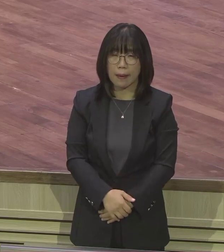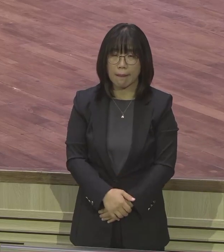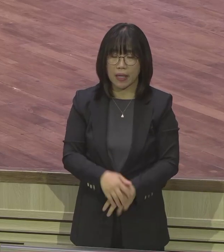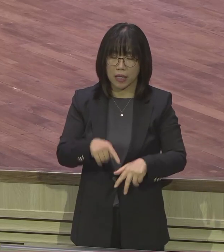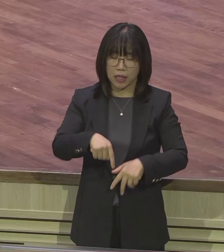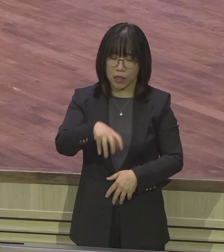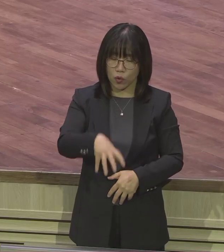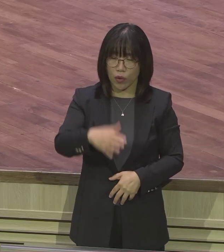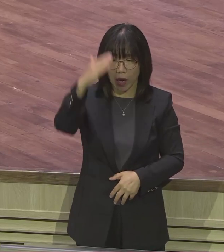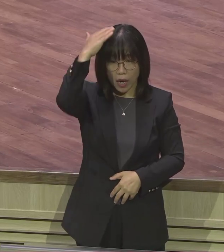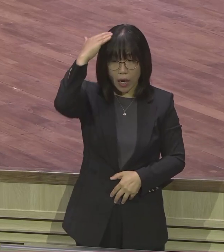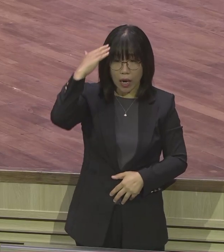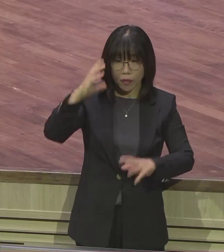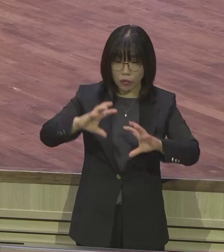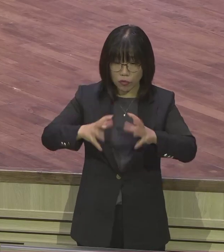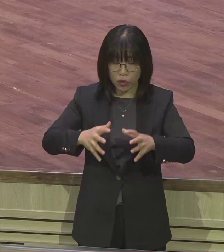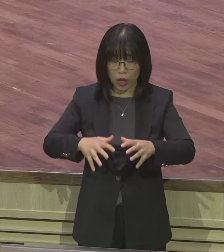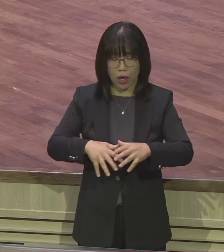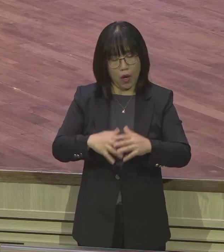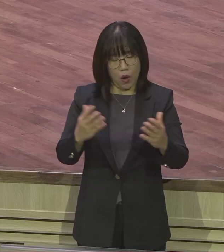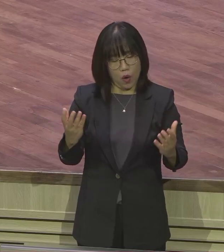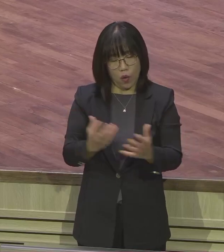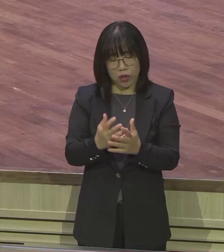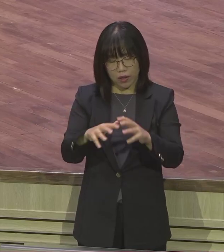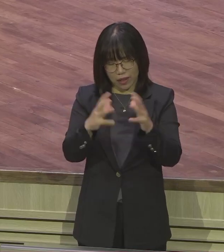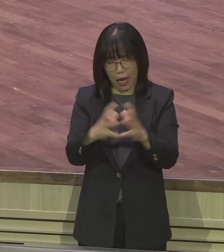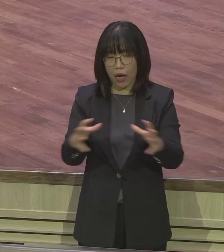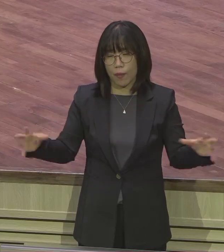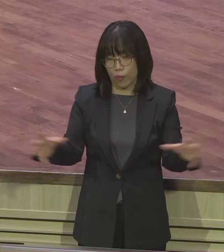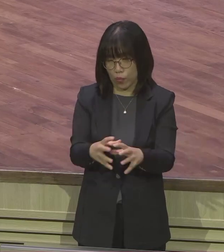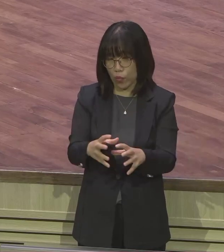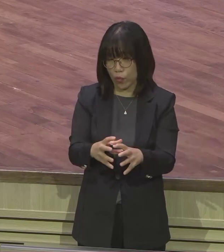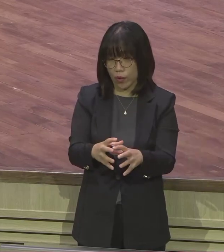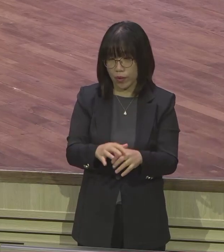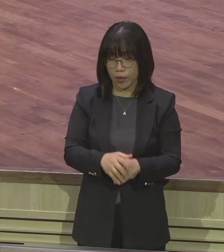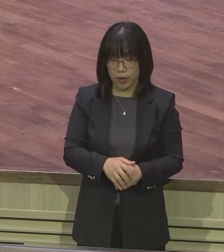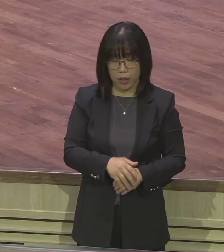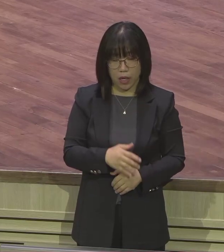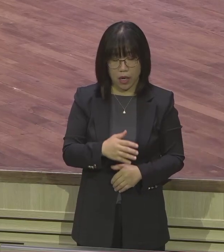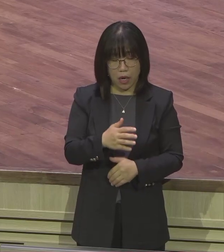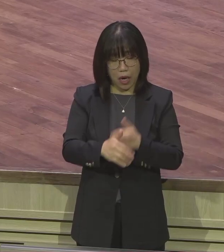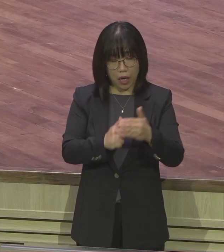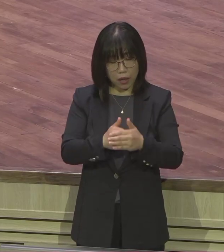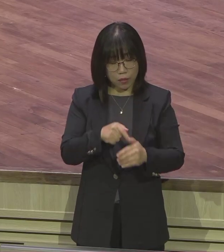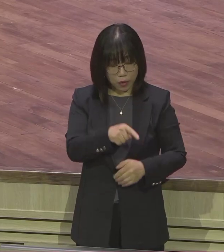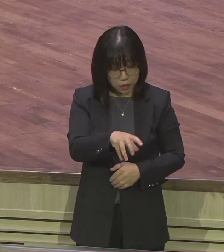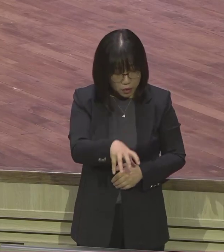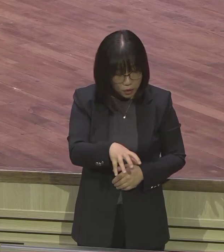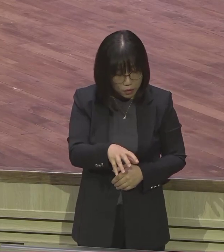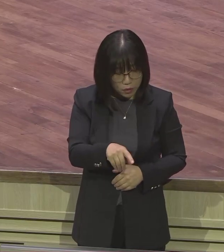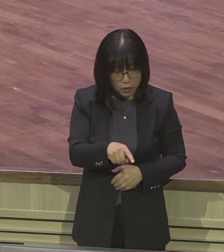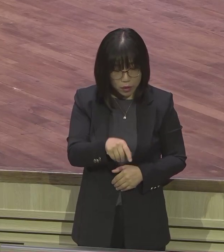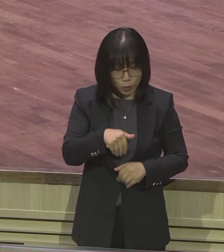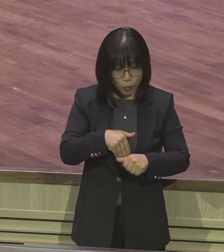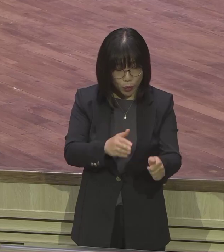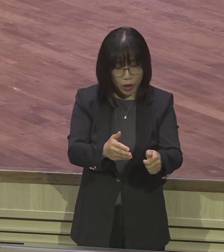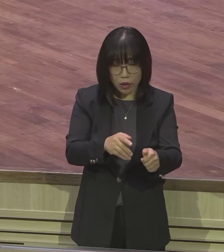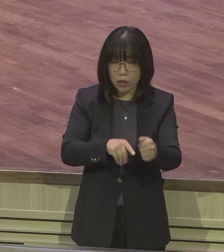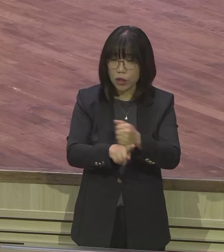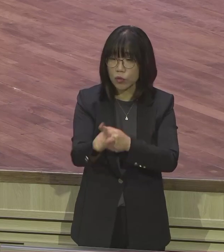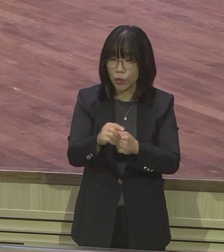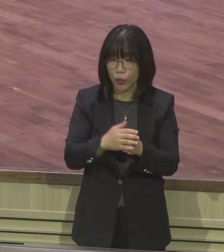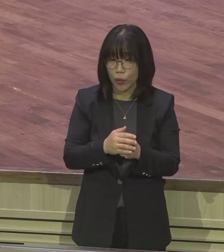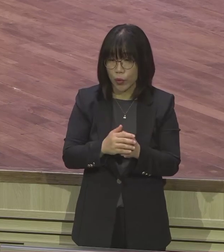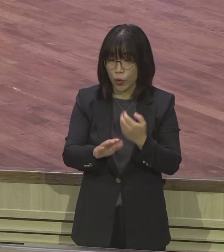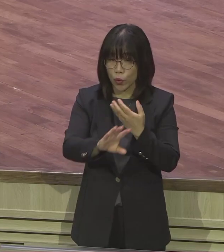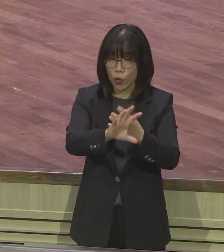되어 있어 우리도 모르게 벌써 이리 되어버렸어요. 그래서 하나님께서 이들을 국내로 보낸 이유가 뭐냐? 결국 이들을